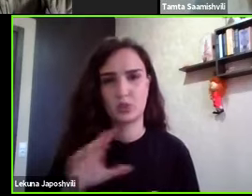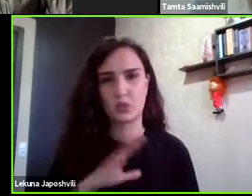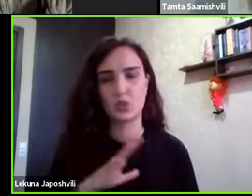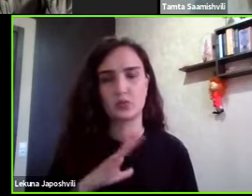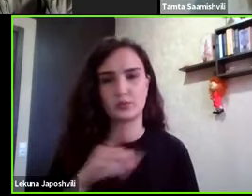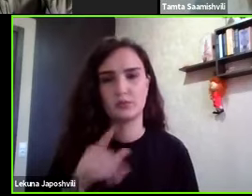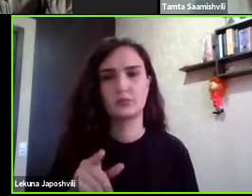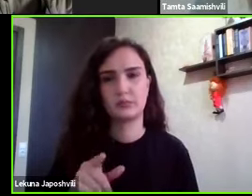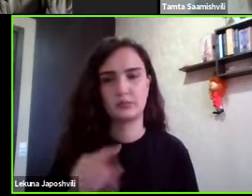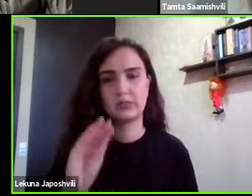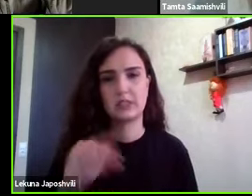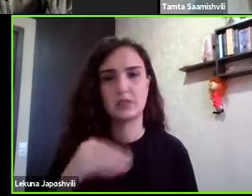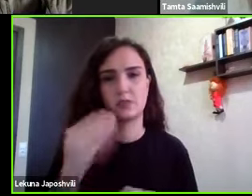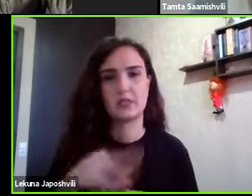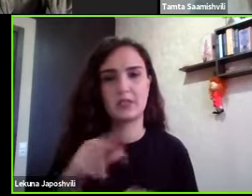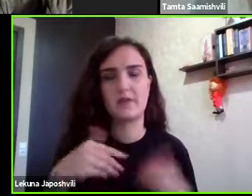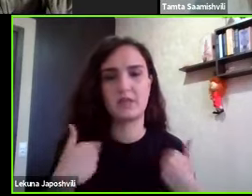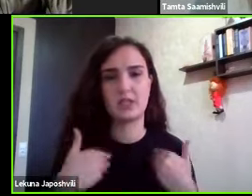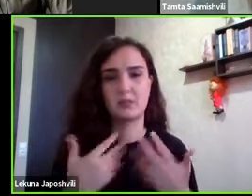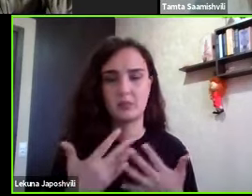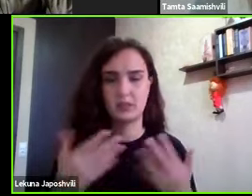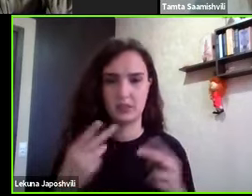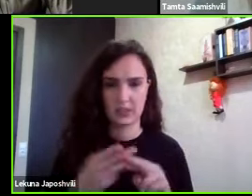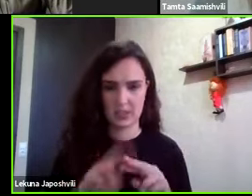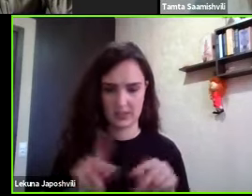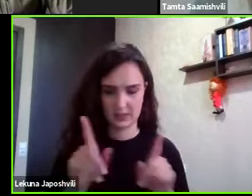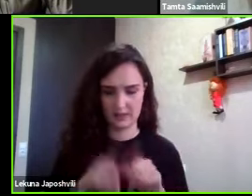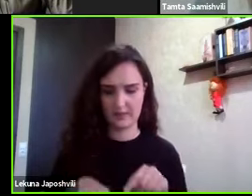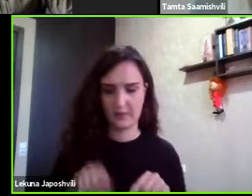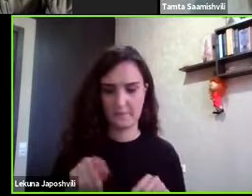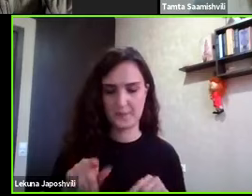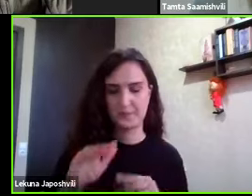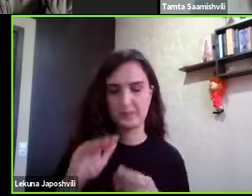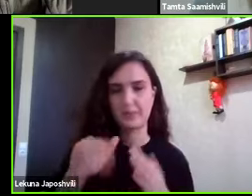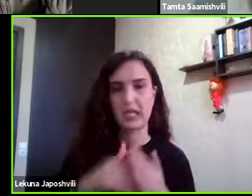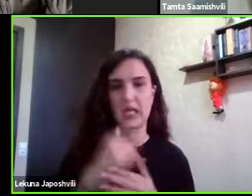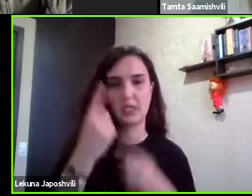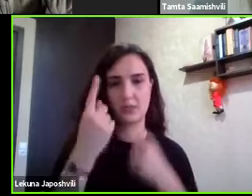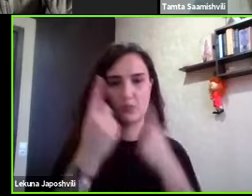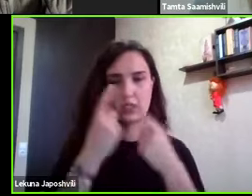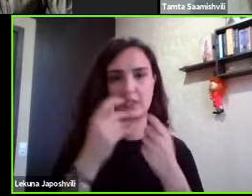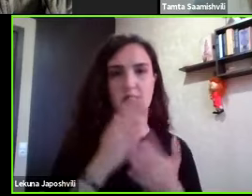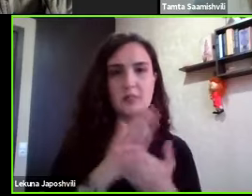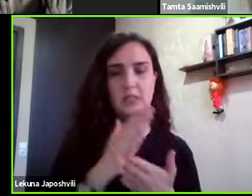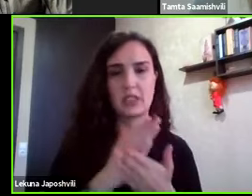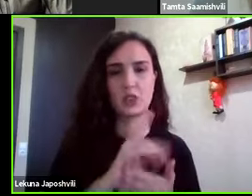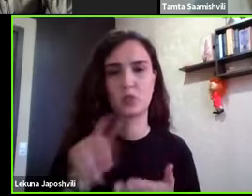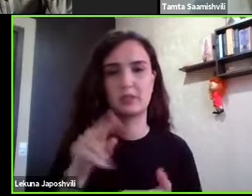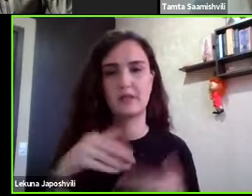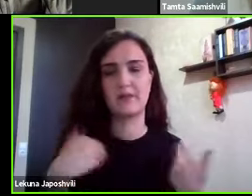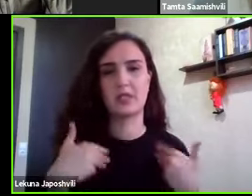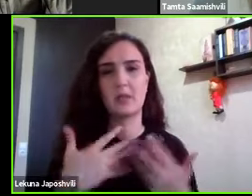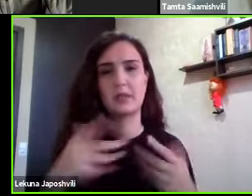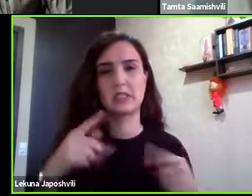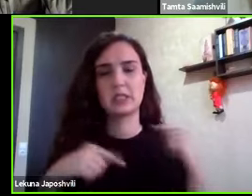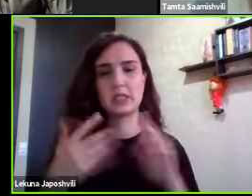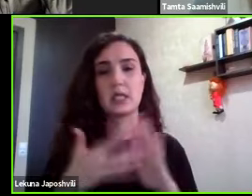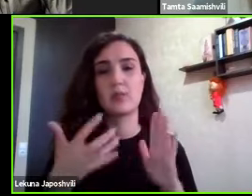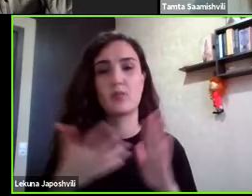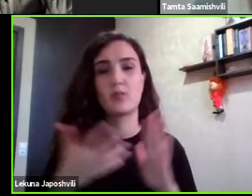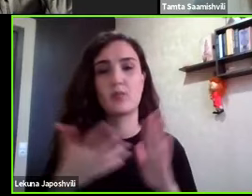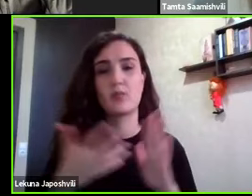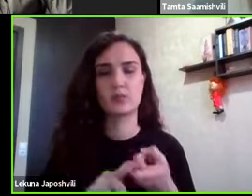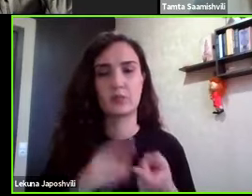ეს დანიშნული დ-ვიტამინი. ასევე ეს იგი ახალი მონაცემები არის კიდევ, რომ დ-ვიტამინის ნაკლებობა დაკავშირებული